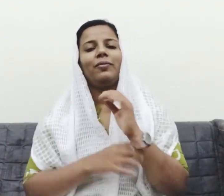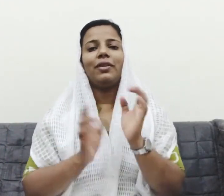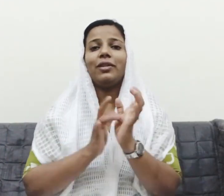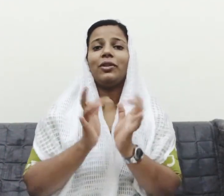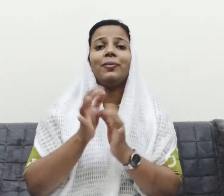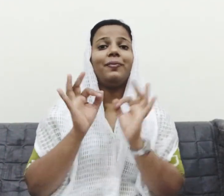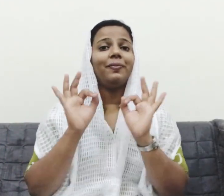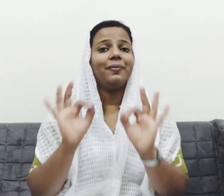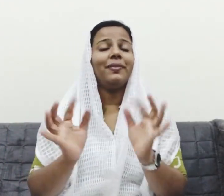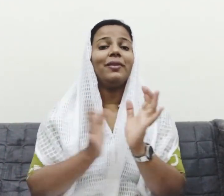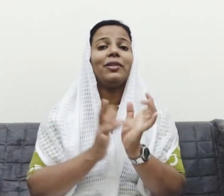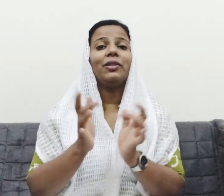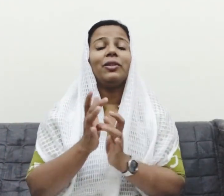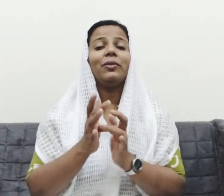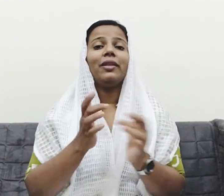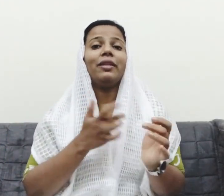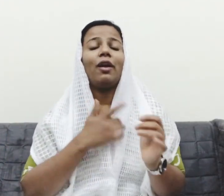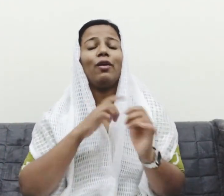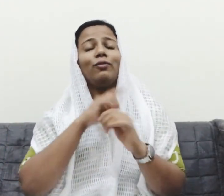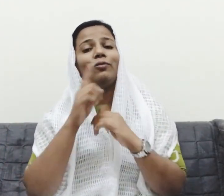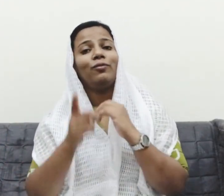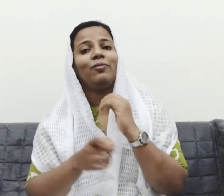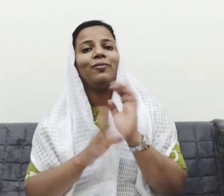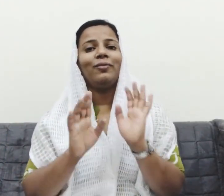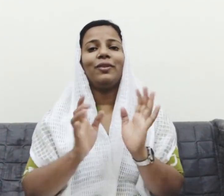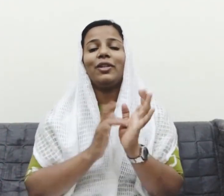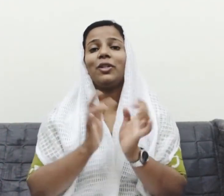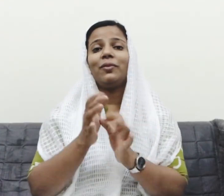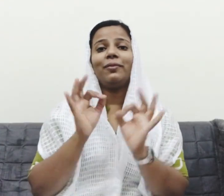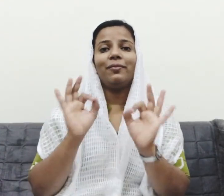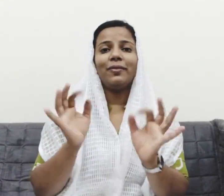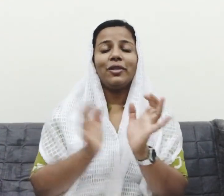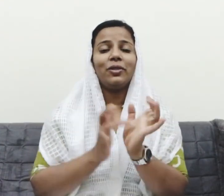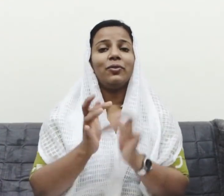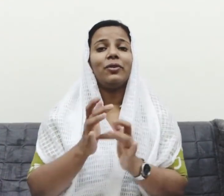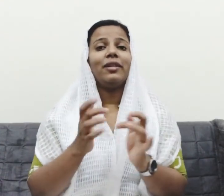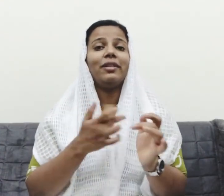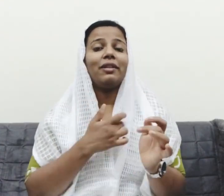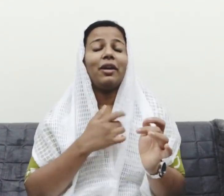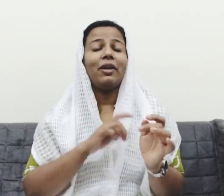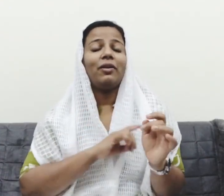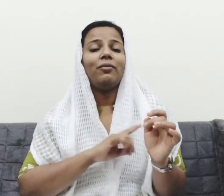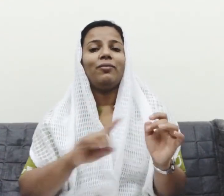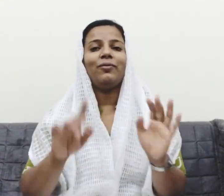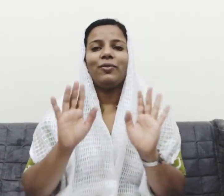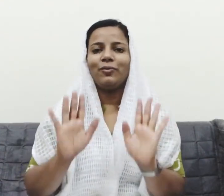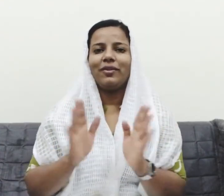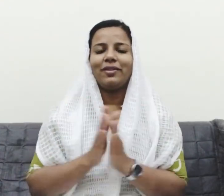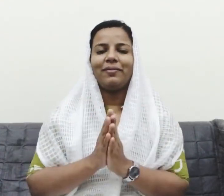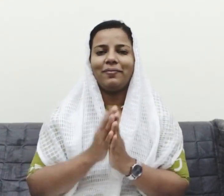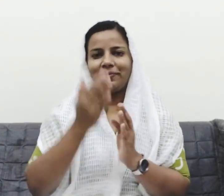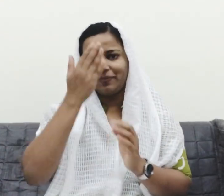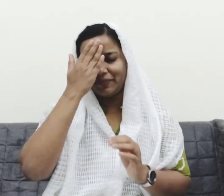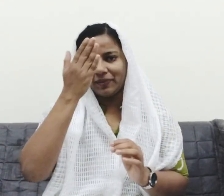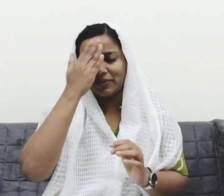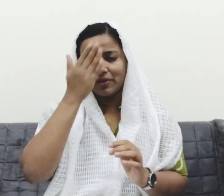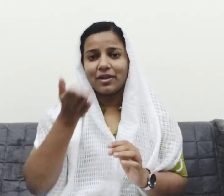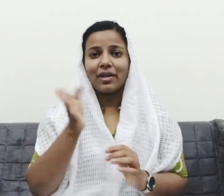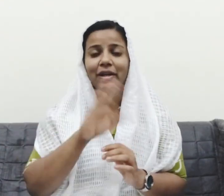എന്നേക്കുമുള്ളത്. യഹോവ നല്ലവനല്ലോ, അങ്ങയുടെ ദയ എന്നേക്കുമുള്ളത്. യഹോവ നല്ലവനല്ലോ, അങ്ങയുടെ ദയ എന്നേക്കുമുള്ളത്. സ്തോത്രം, സ്തോത്രം. ആമേൻ. കഴിഞ്ഞ